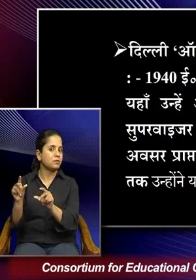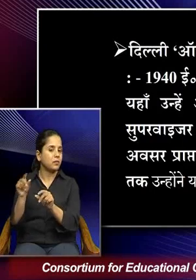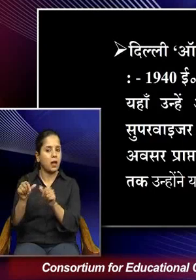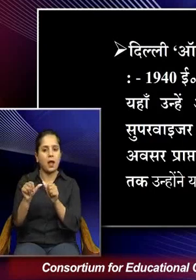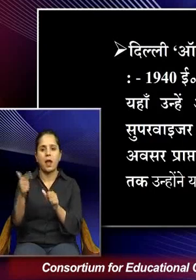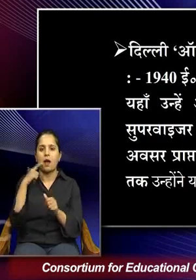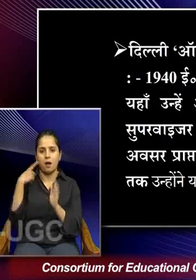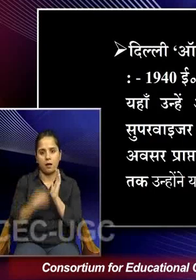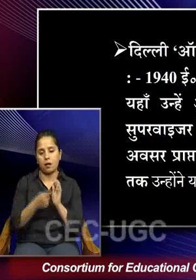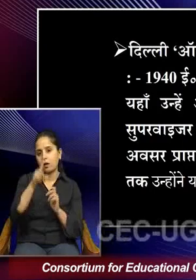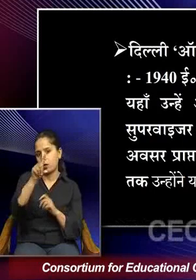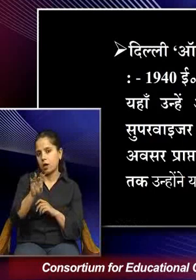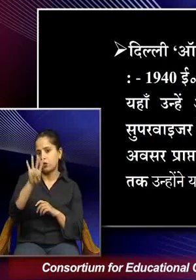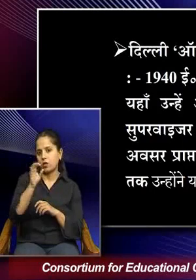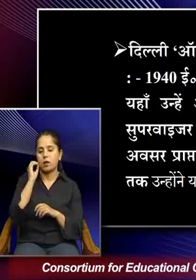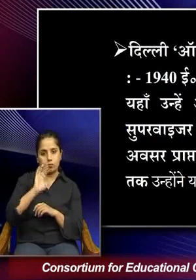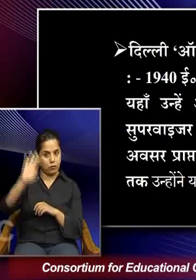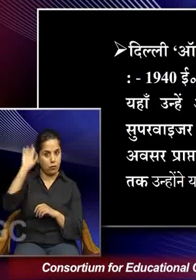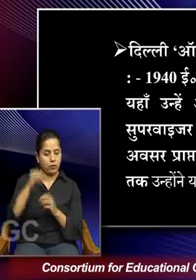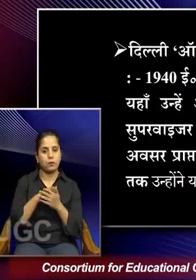सन 1940 में